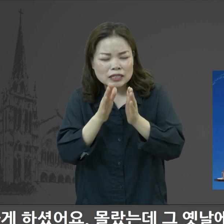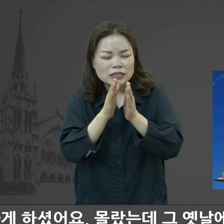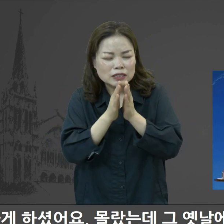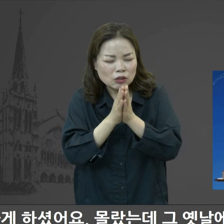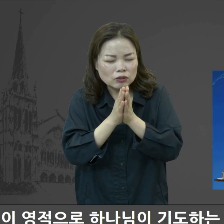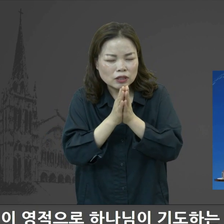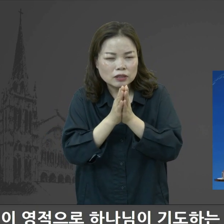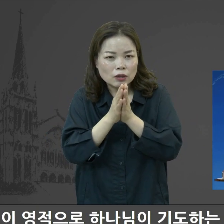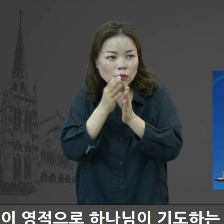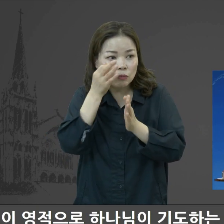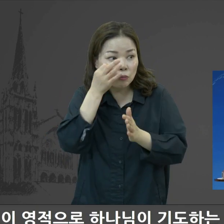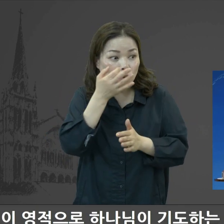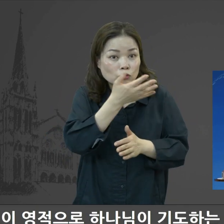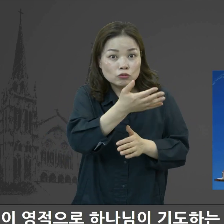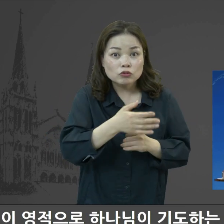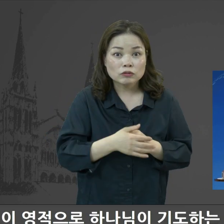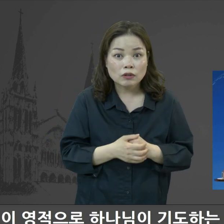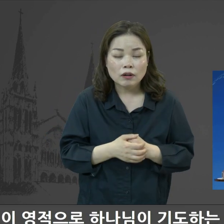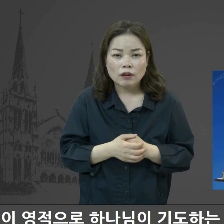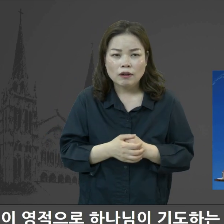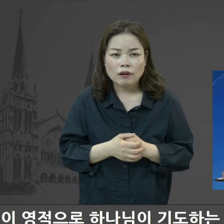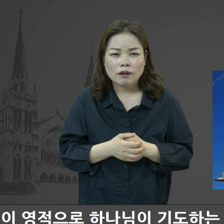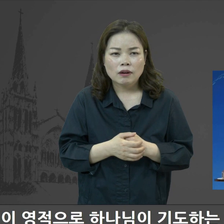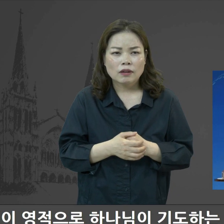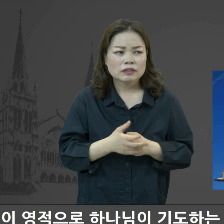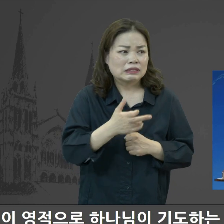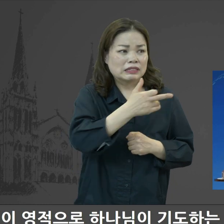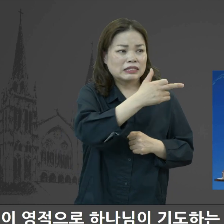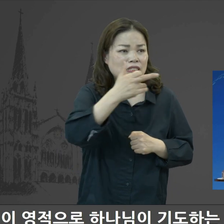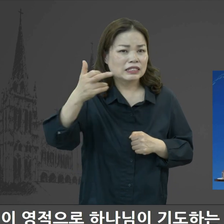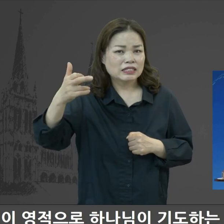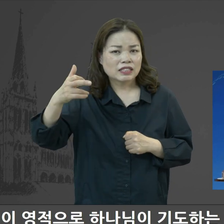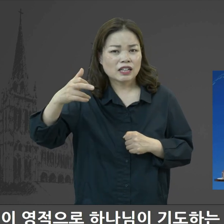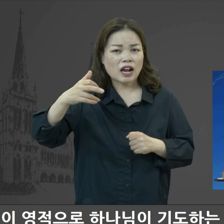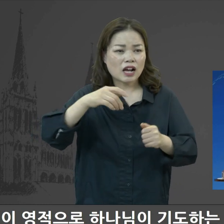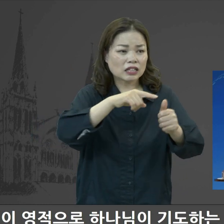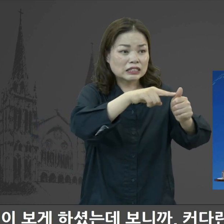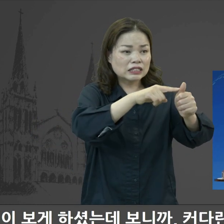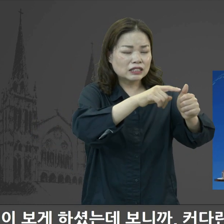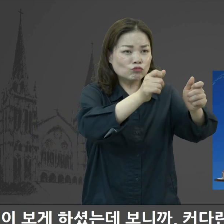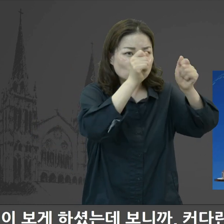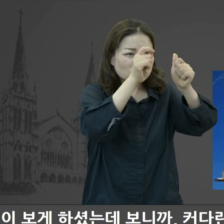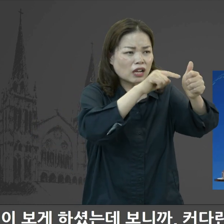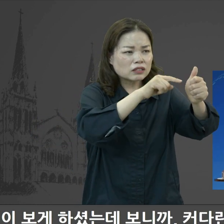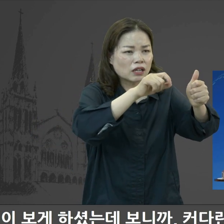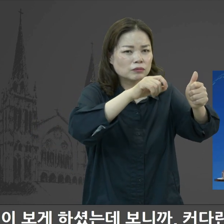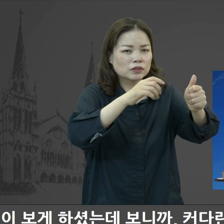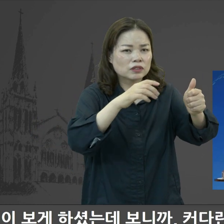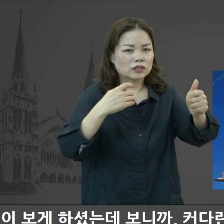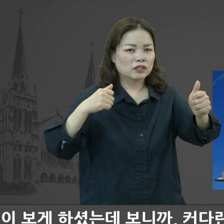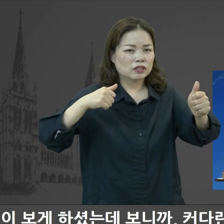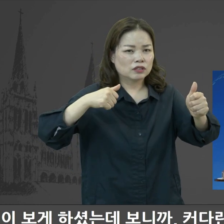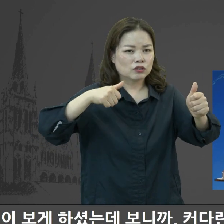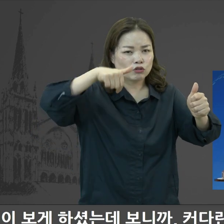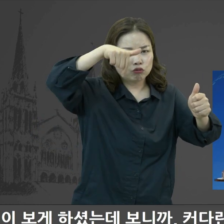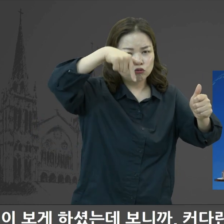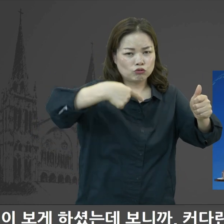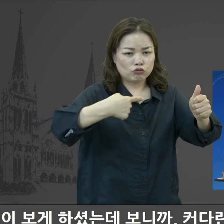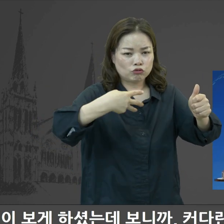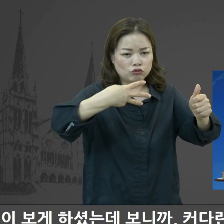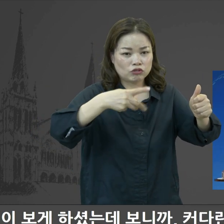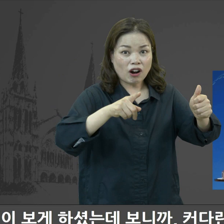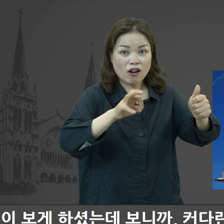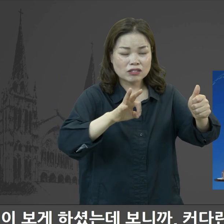기도하는데 하나님이 보게 하시는데 보니까 커다란 구렁이한테 그 사람들이 감겨 있어요. 그런 것들을 보여주시면서 하나님이